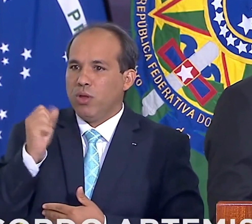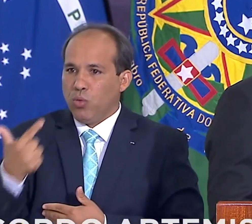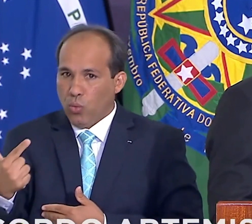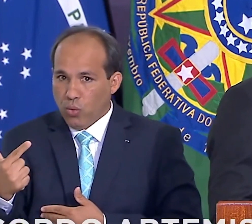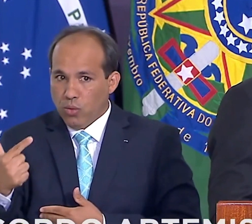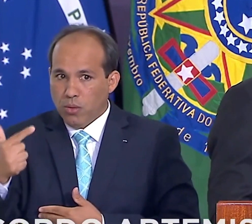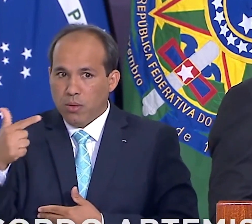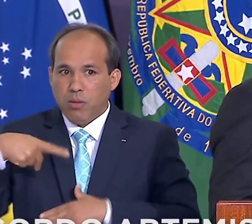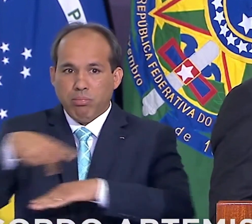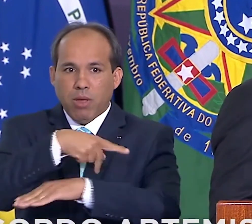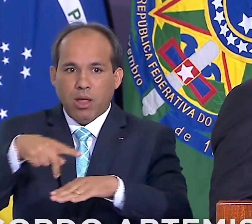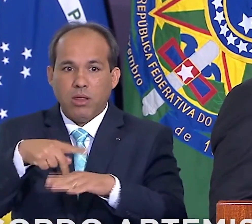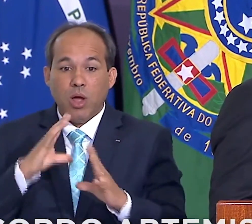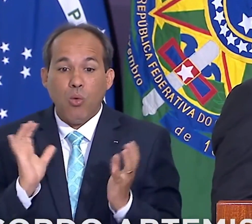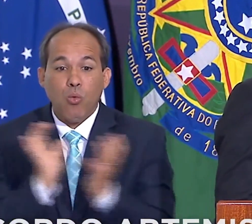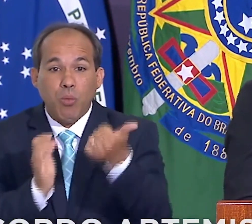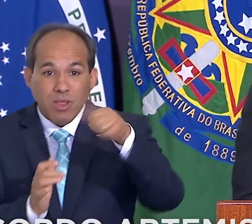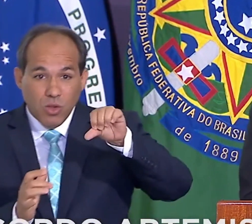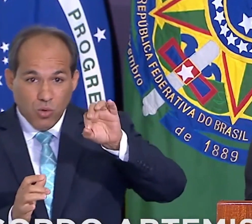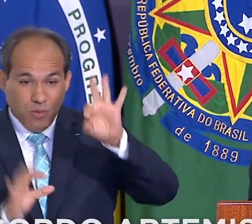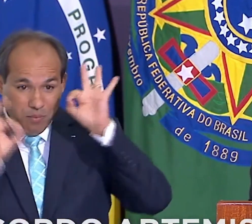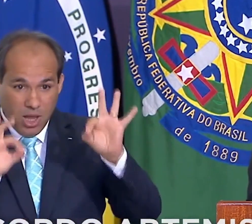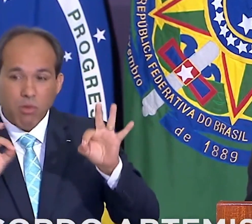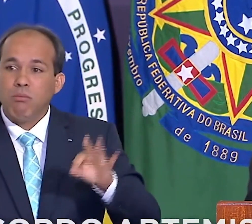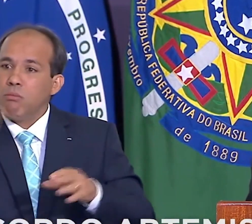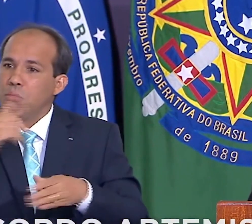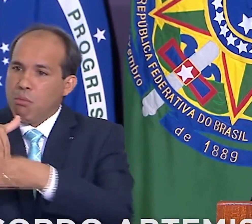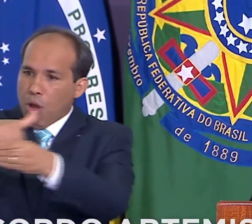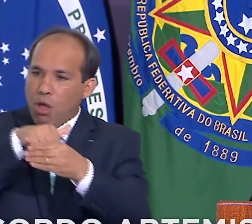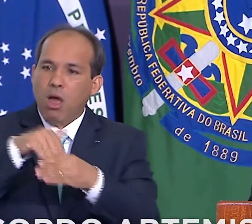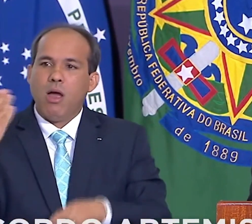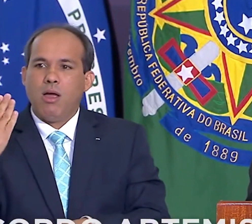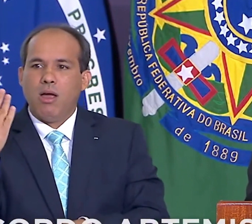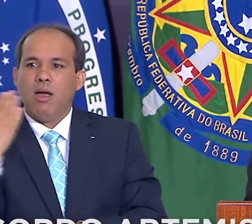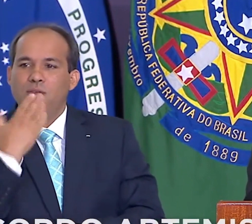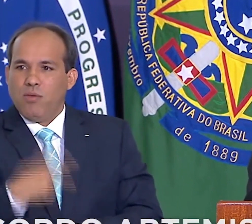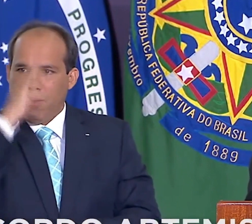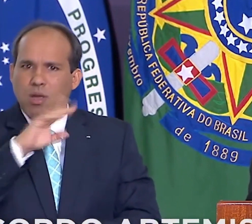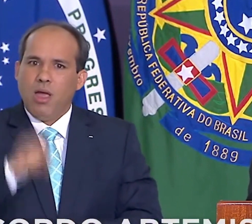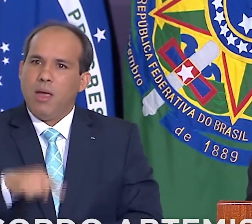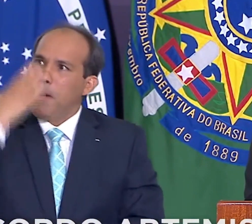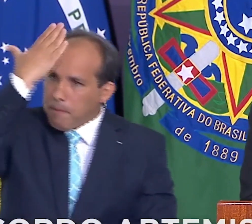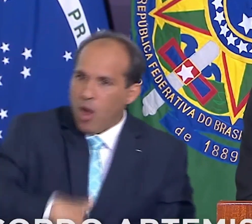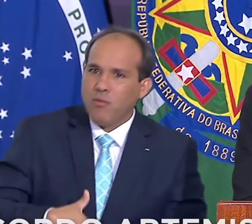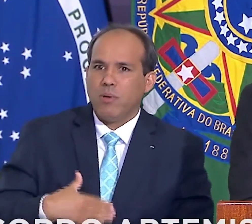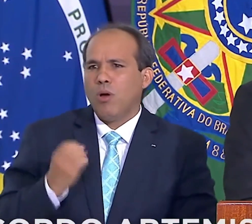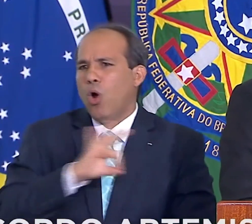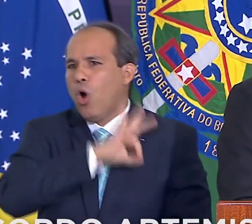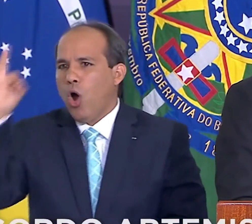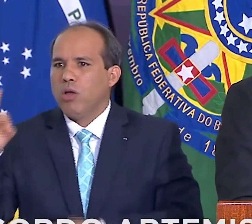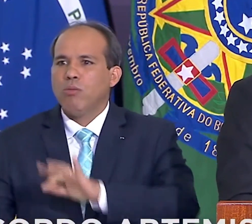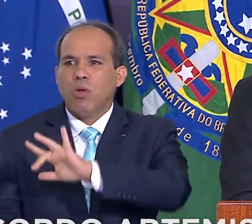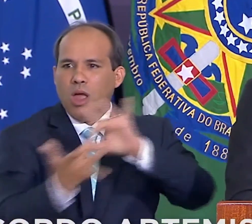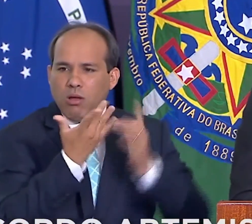países entre 190. Isso é uma prova irrefutável do bom relacionamento que o Brasil